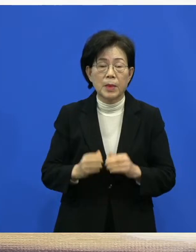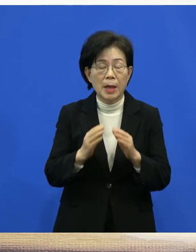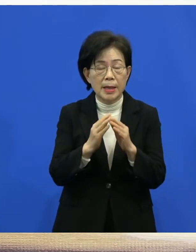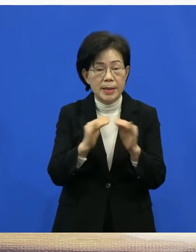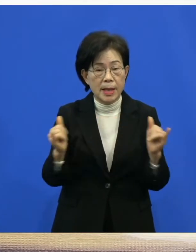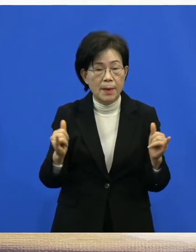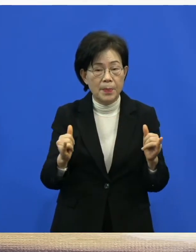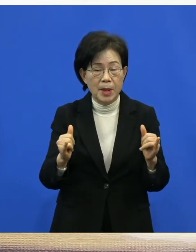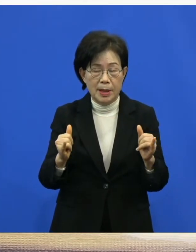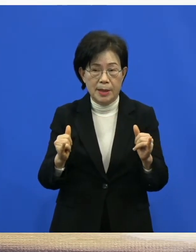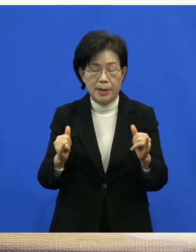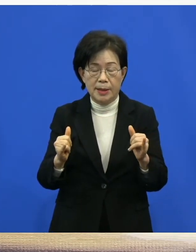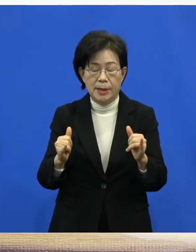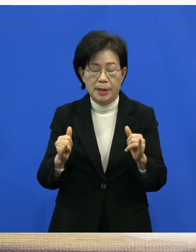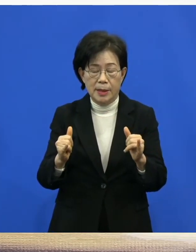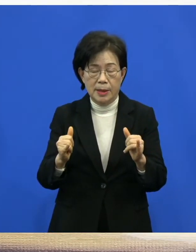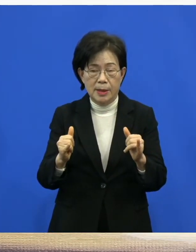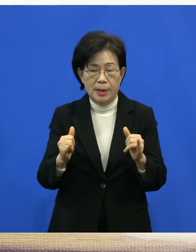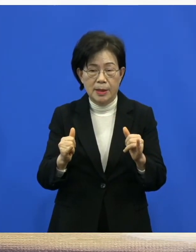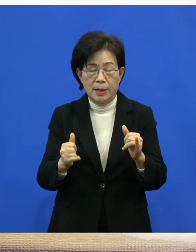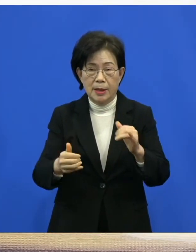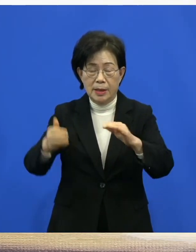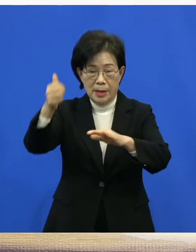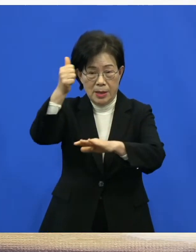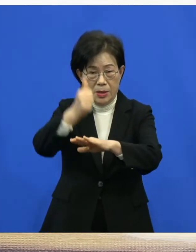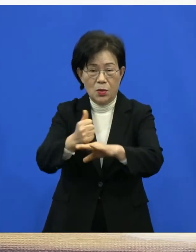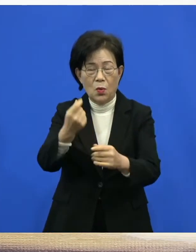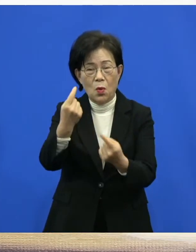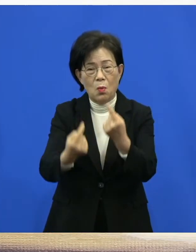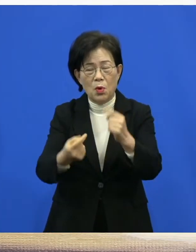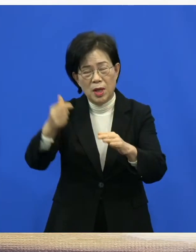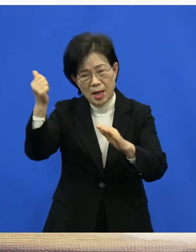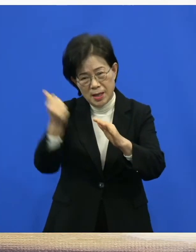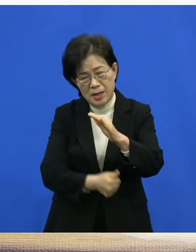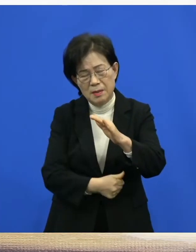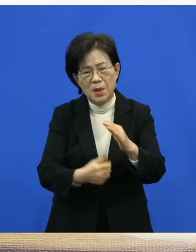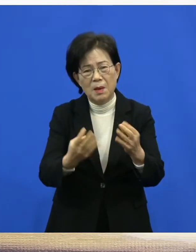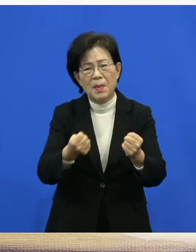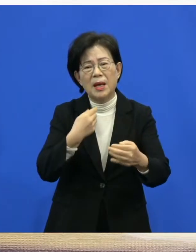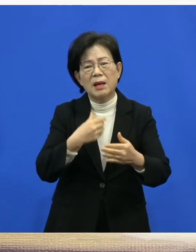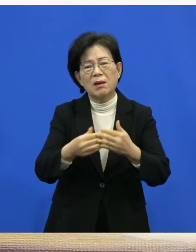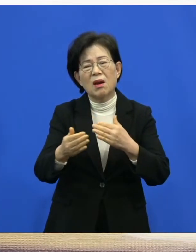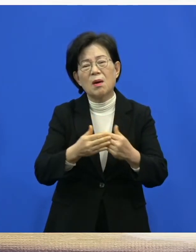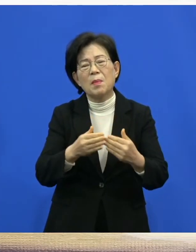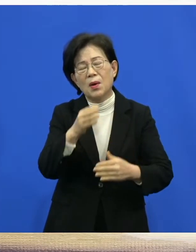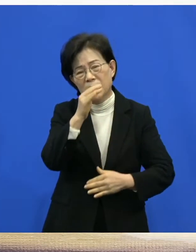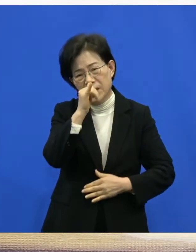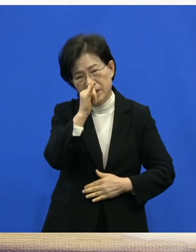사람들은 정상보다 바닥을 많이 경험하는 게 우리 현실입니다.